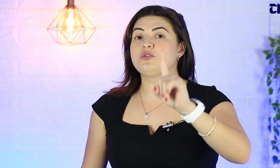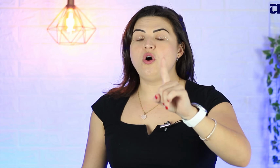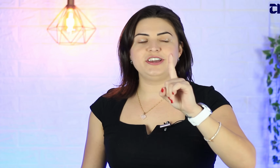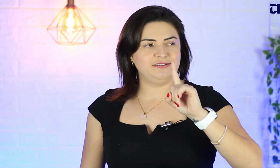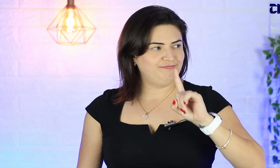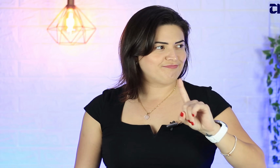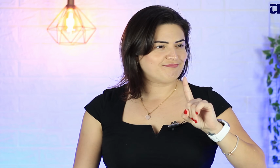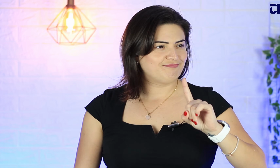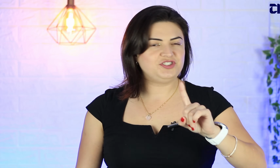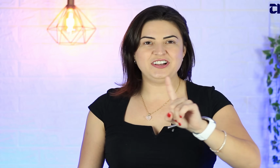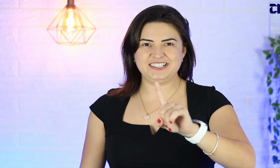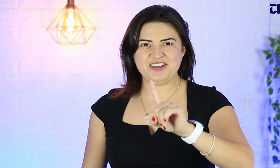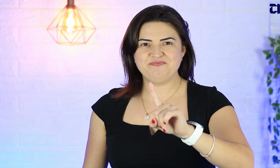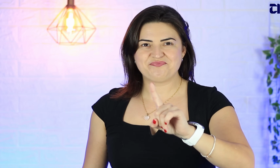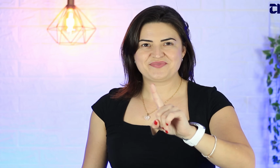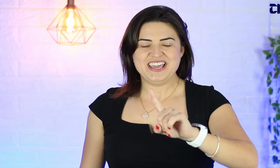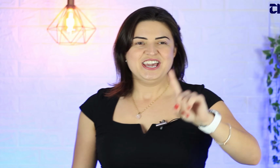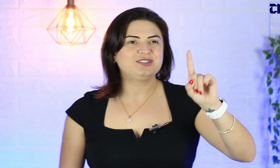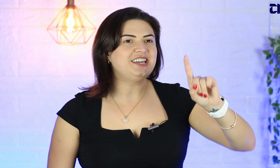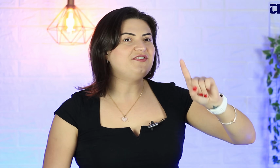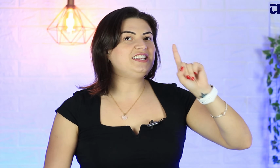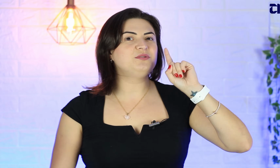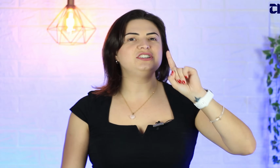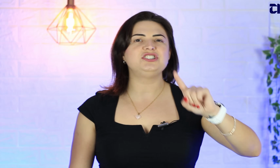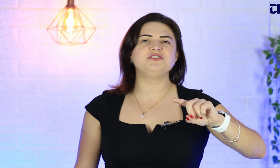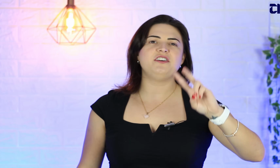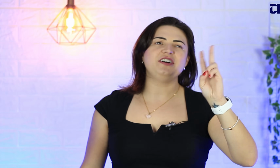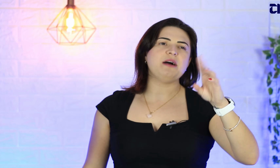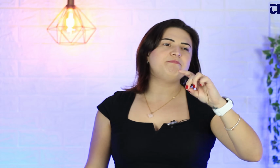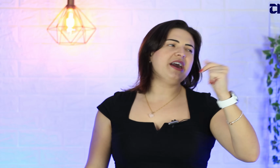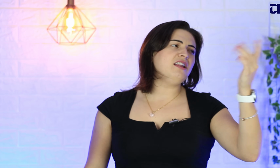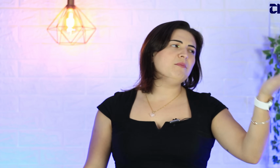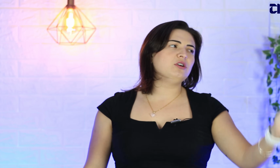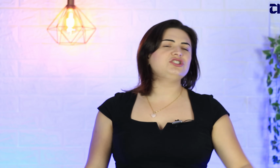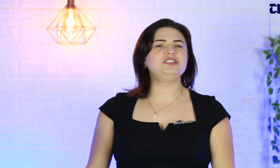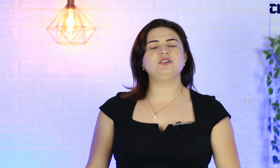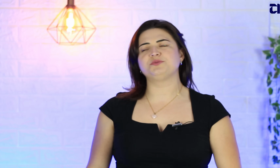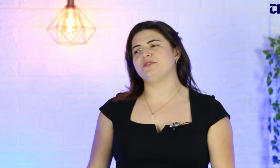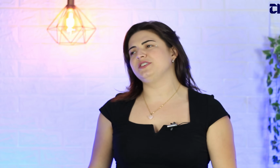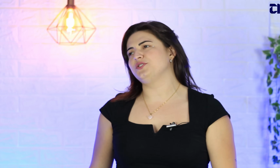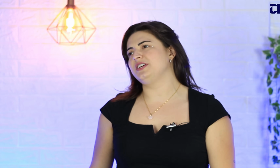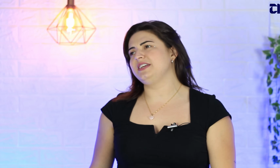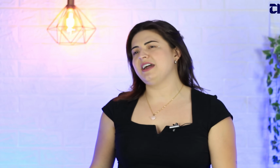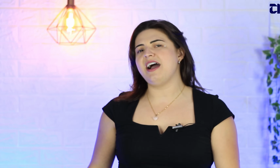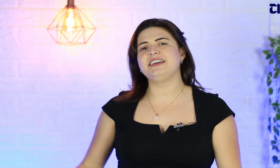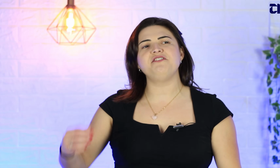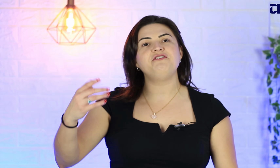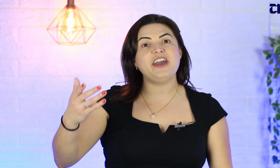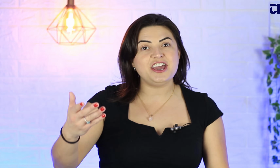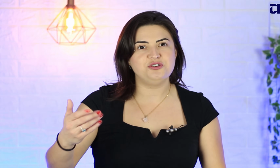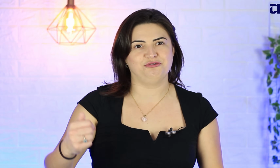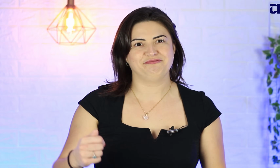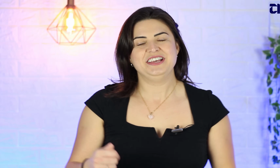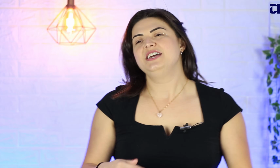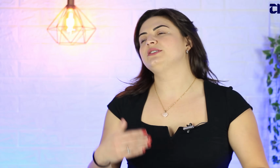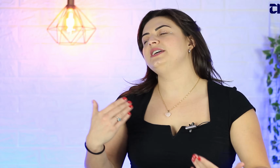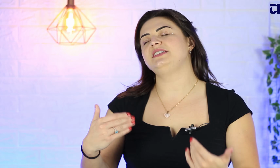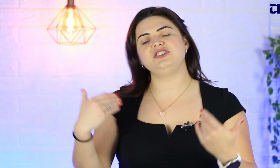vergonha de fazer. Eu sei que vai ter muita gente que vai falar, pelo amor de Deus, professora Aninha. Ai, que feio. Eu sei que tem